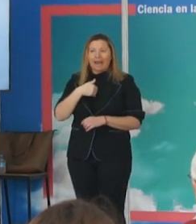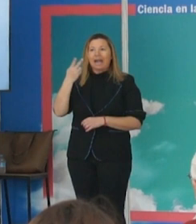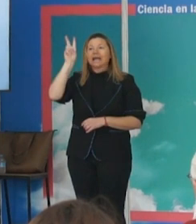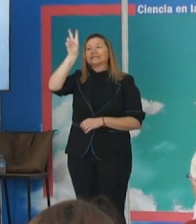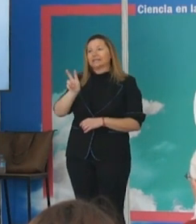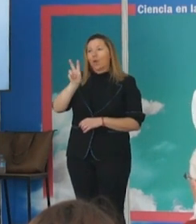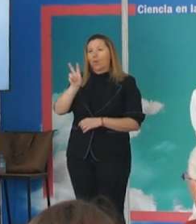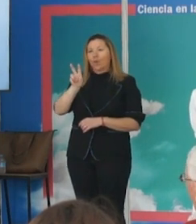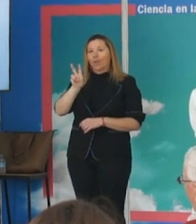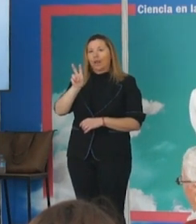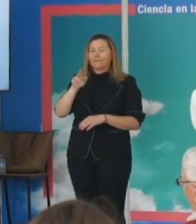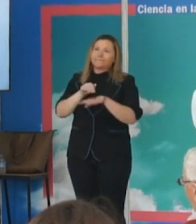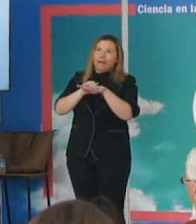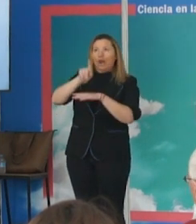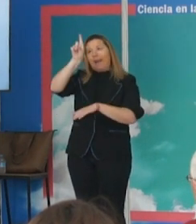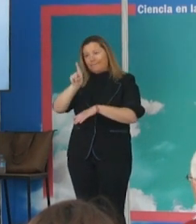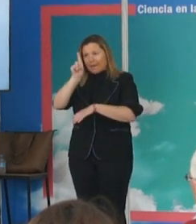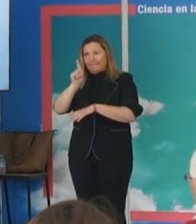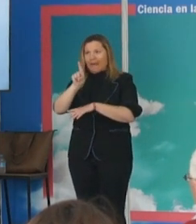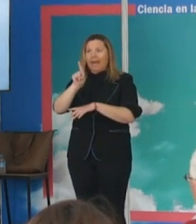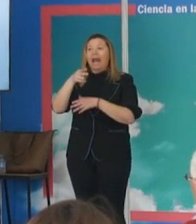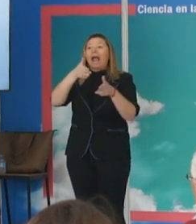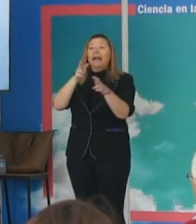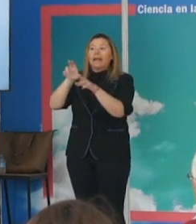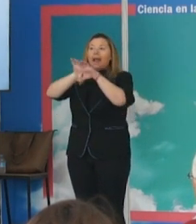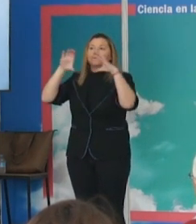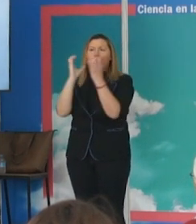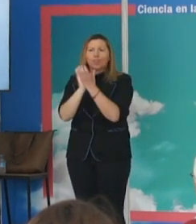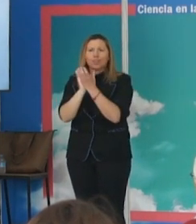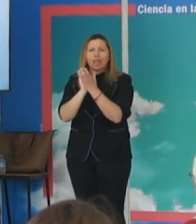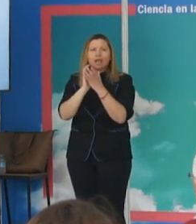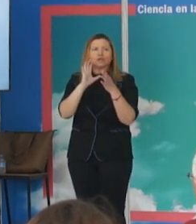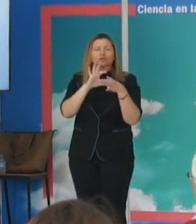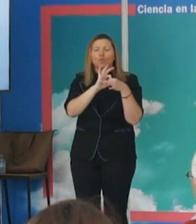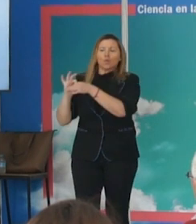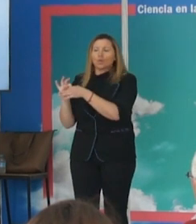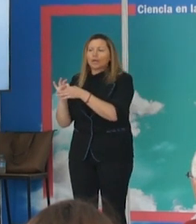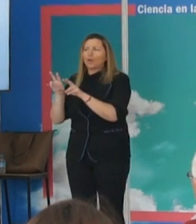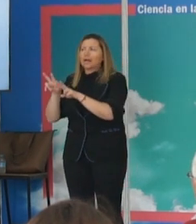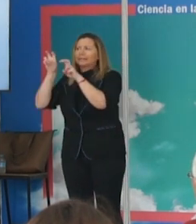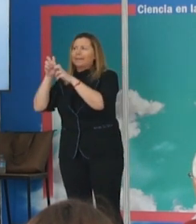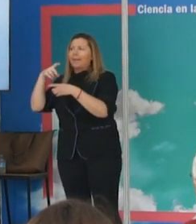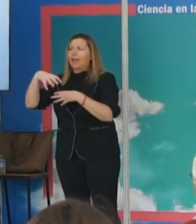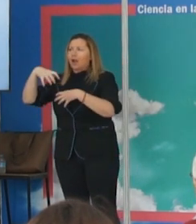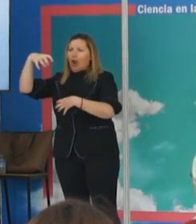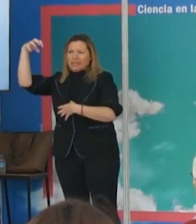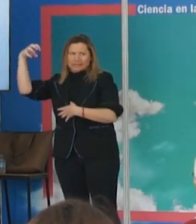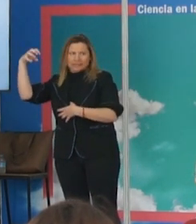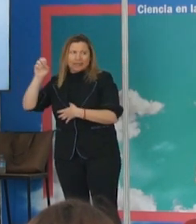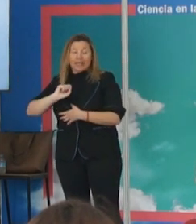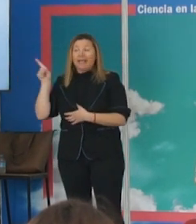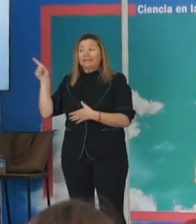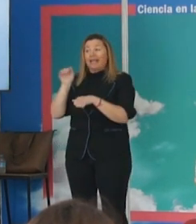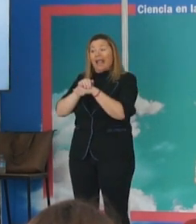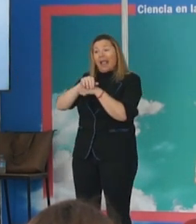Mundial, en la Primera Guerra Mundial, estuvo relacionado con los gases. Nuestro amigo Haber fue el primero